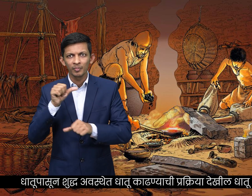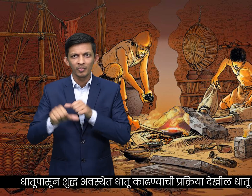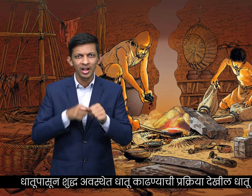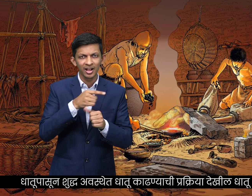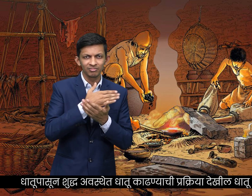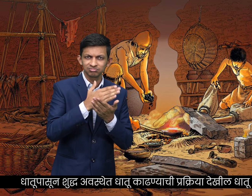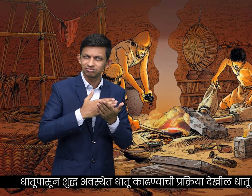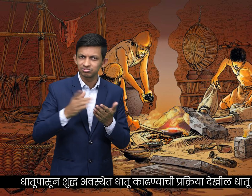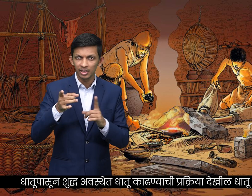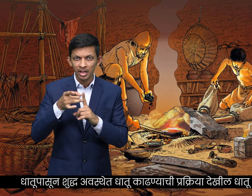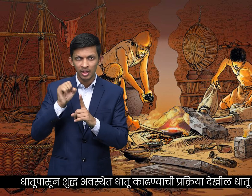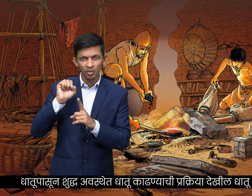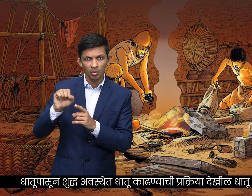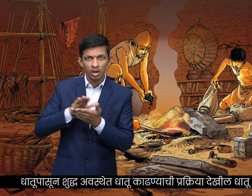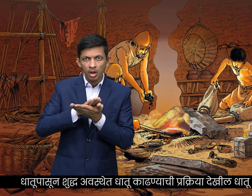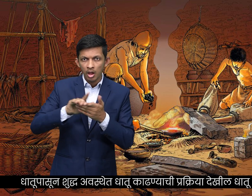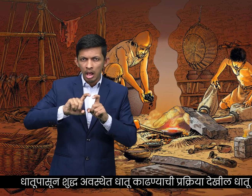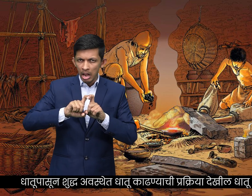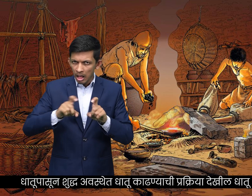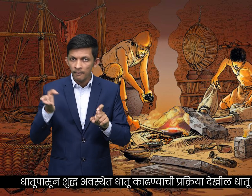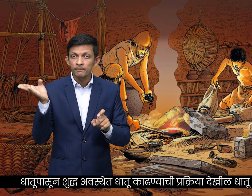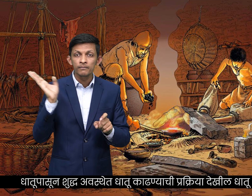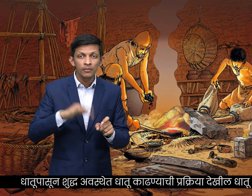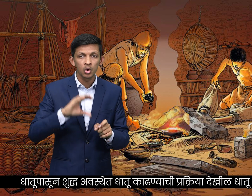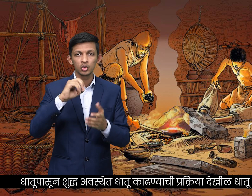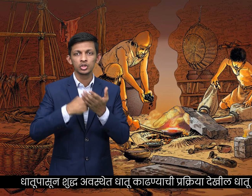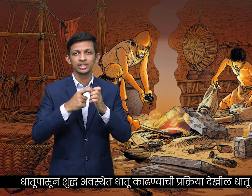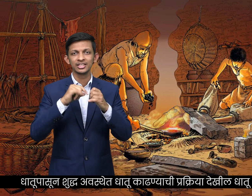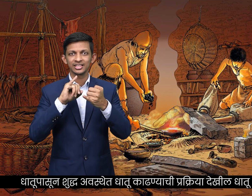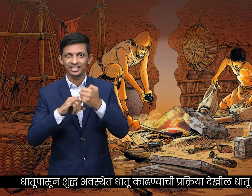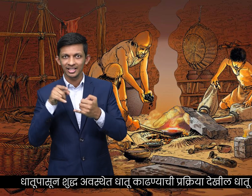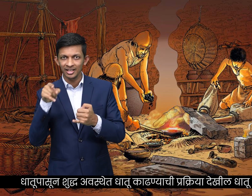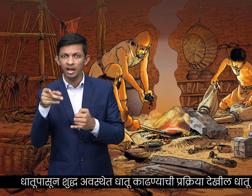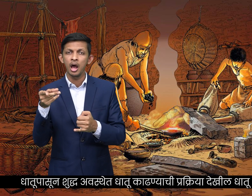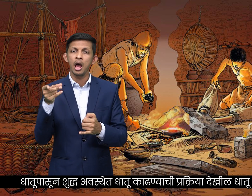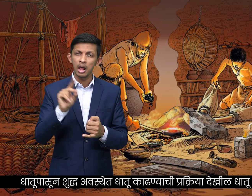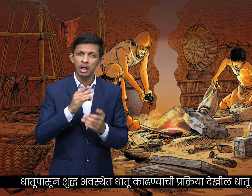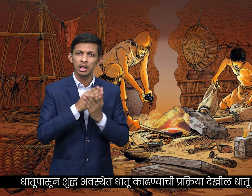धातूपासून शुद्ध अवस्थेत धातू काढण्याची प्रक्रिया देखील धातुशास्त्राचा एक भाग आहे.